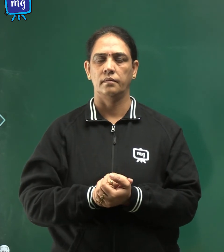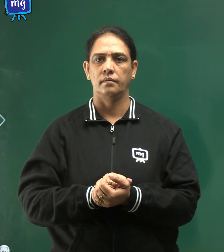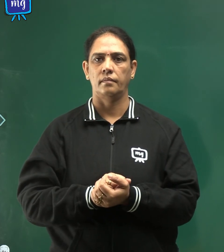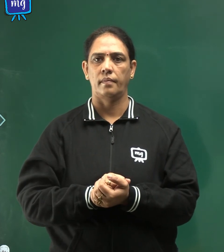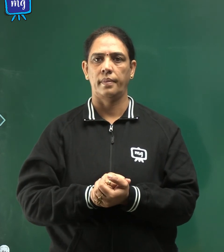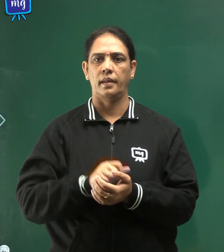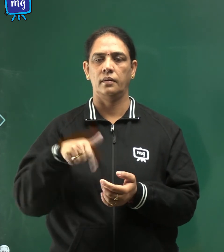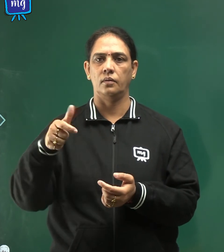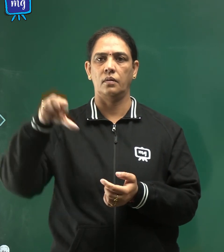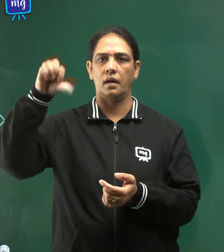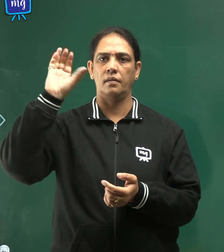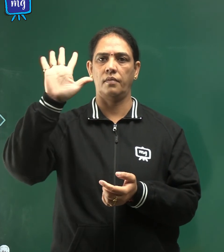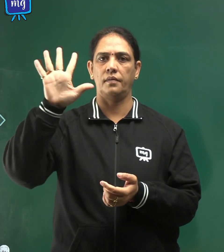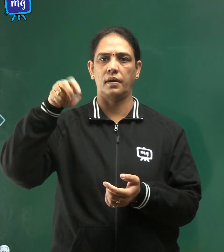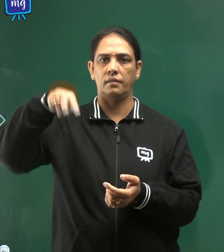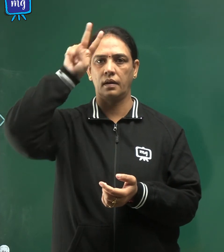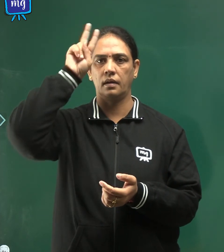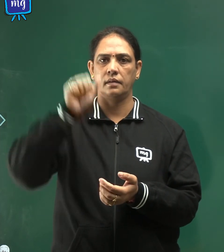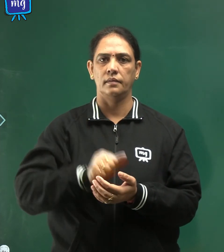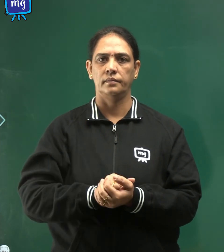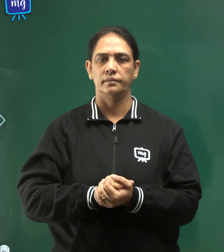तो 95 का वर्ग